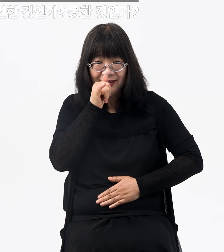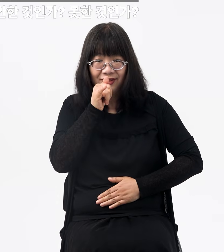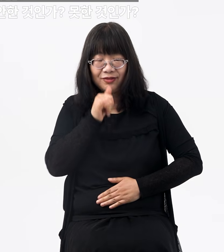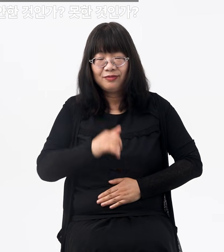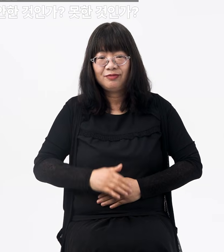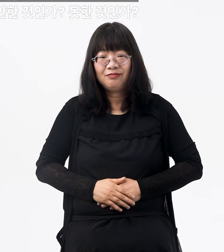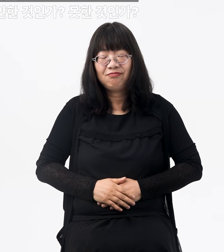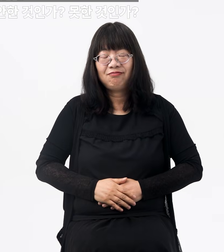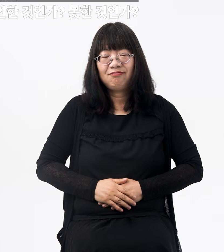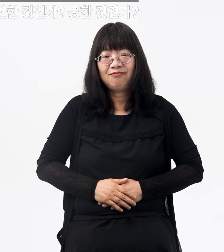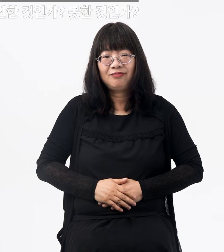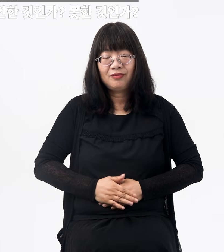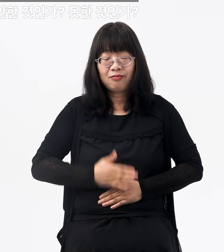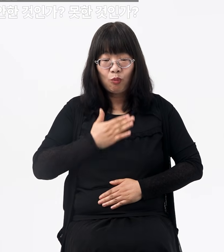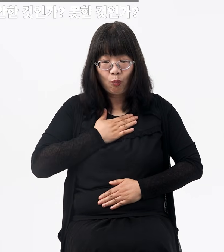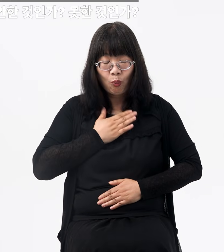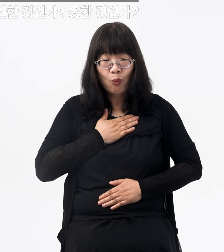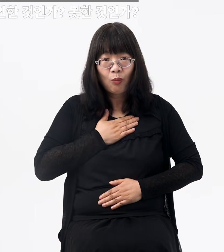제가